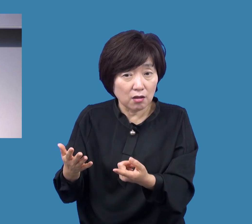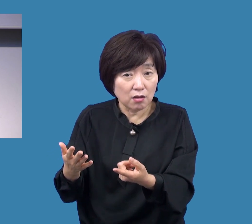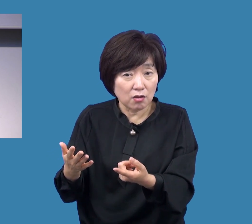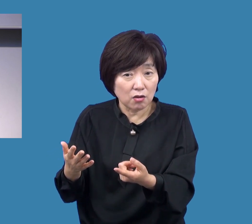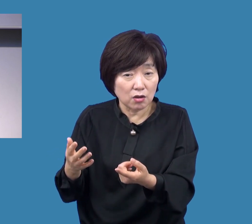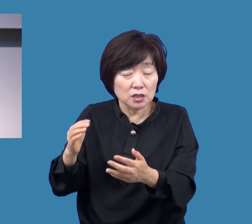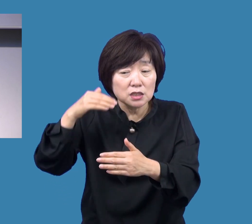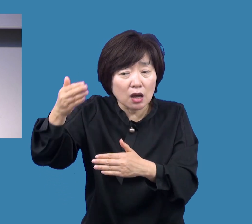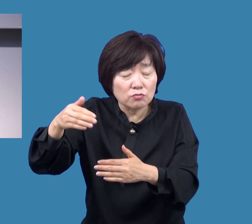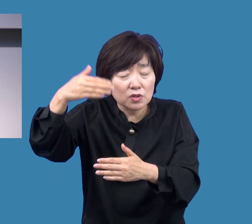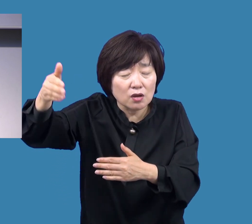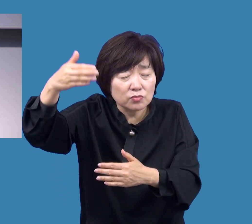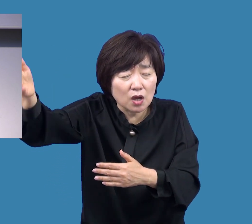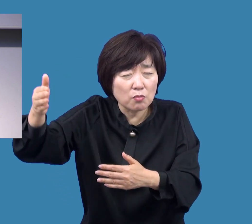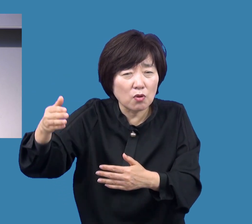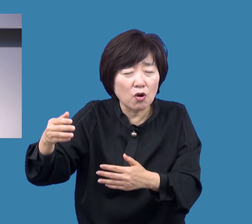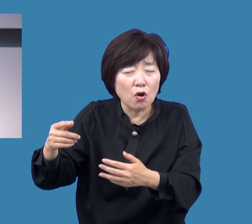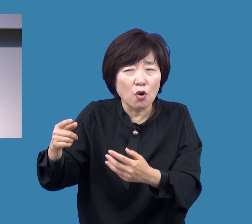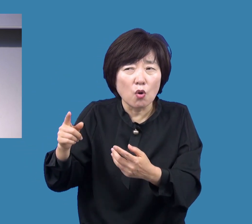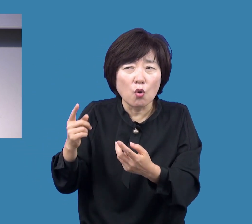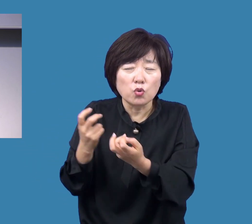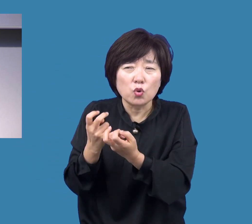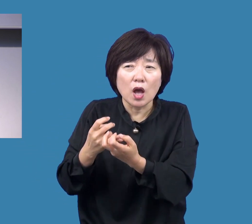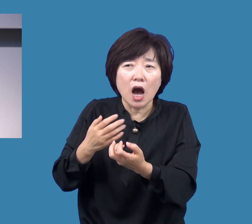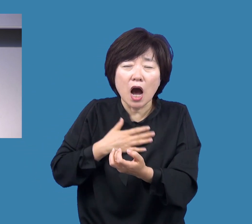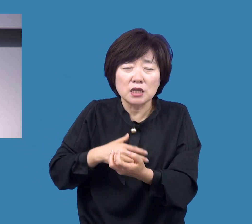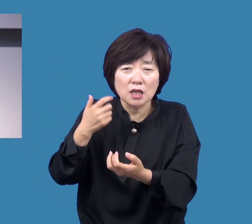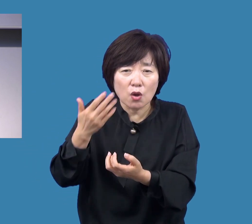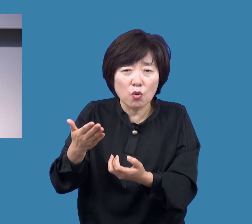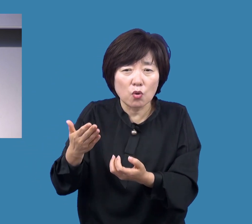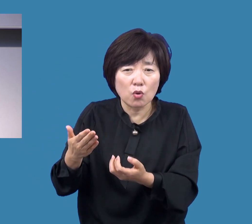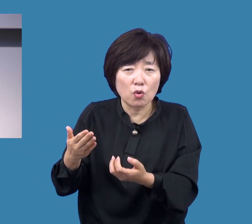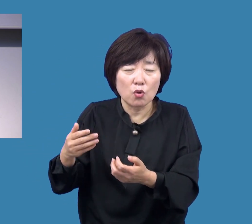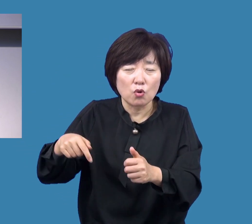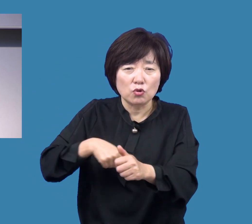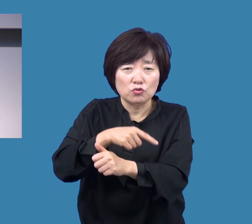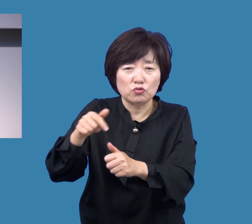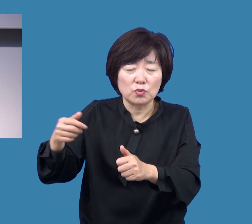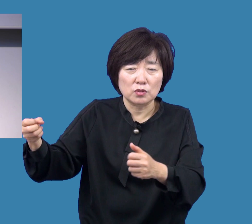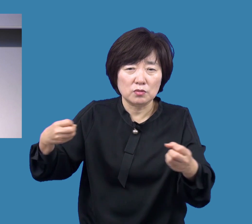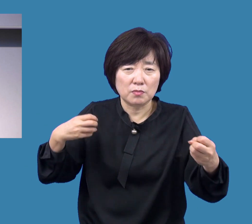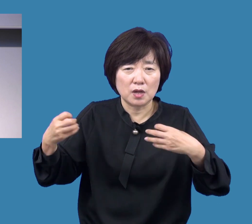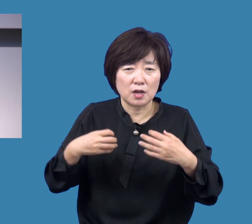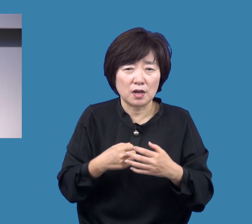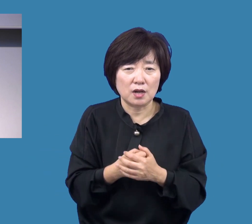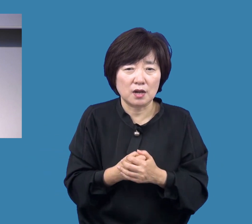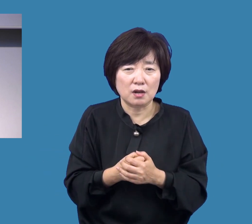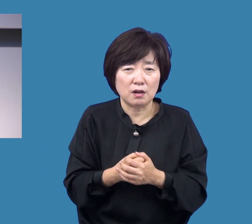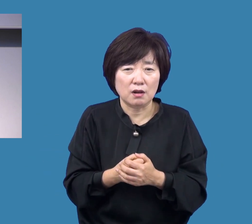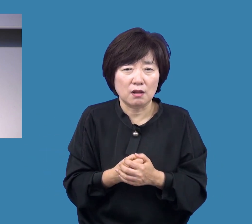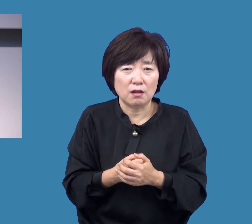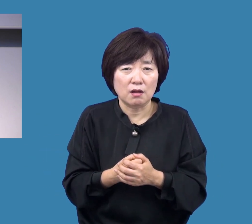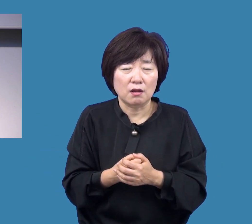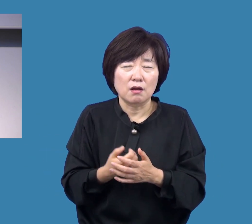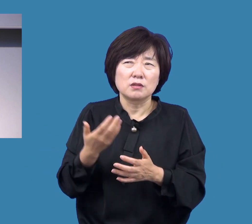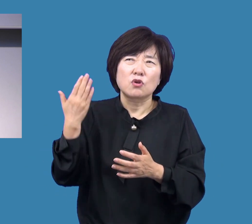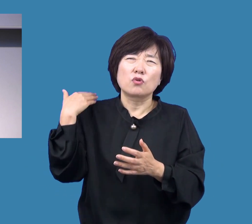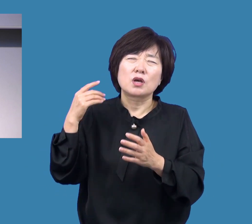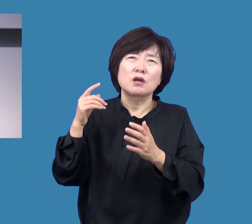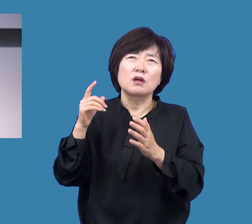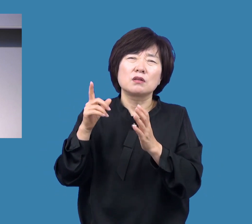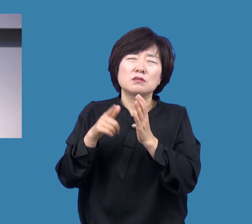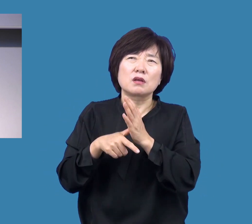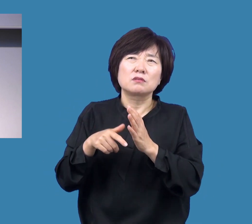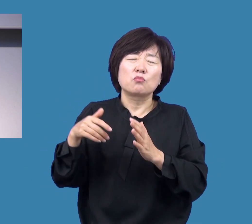어떻게 아세요? 그러고 이제 몇 년이 흘렀는데 주변에서 이제 뭐라 그러냐면, 그때는 이해가 안 됐는데요,